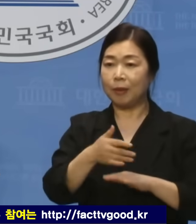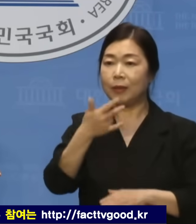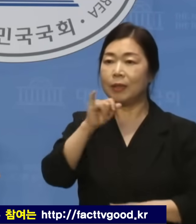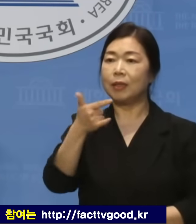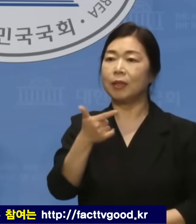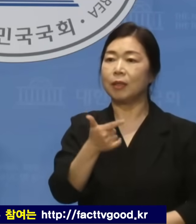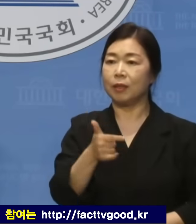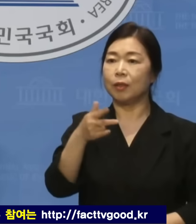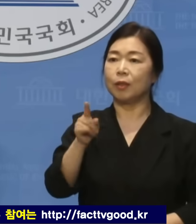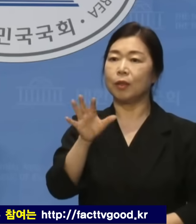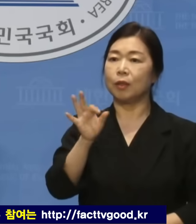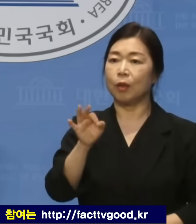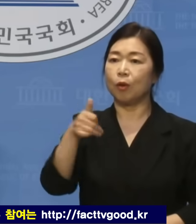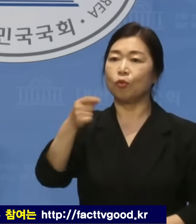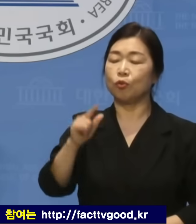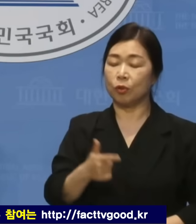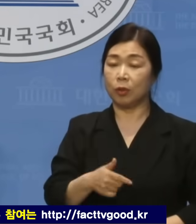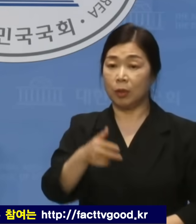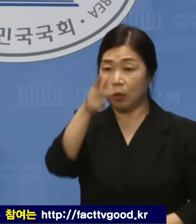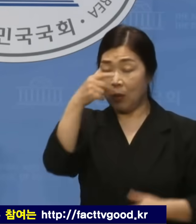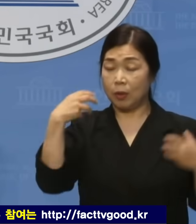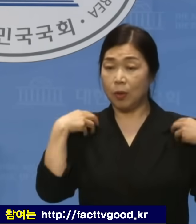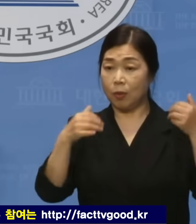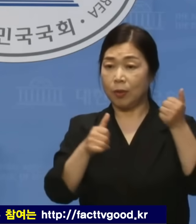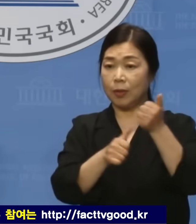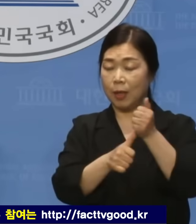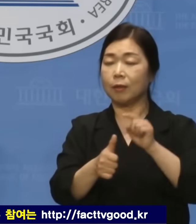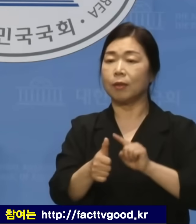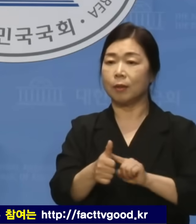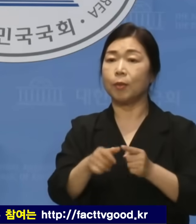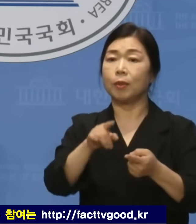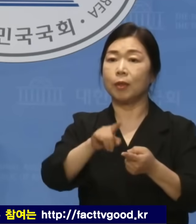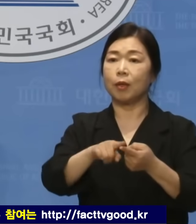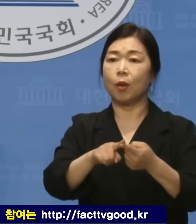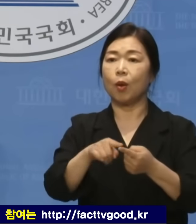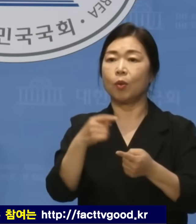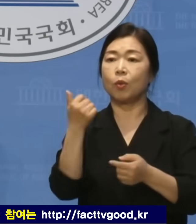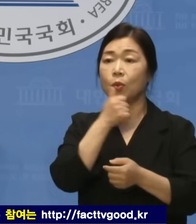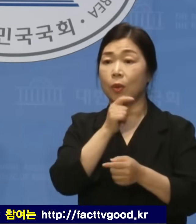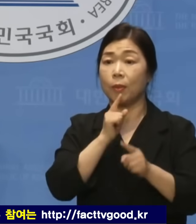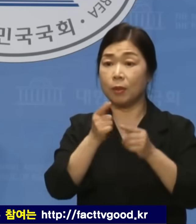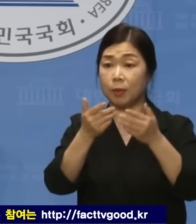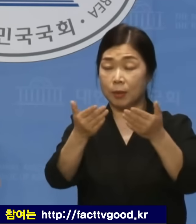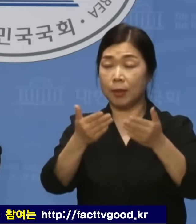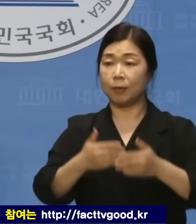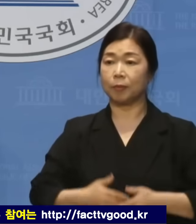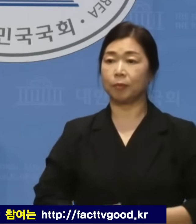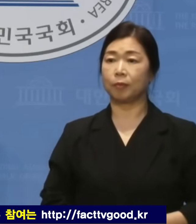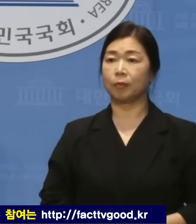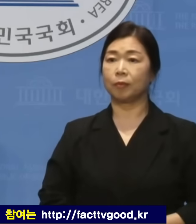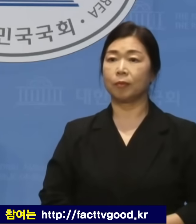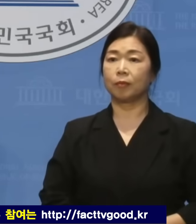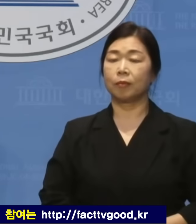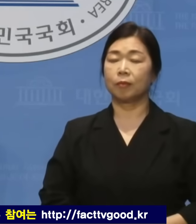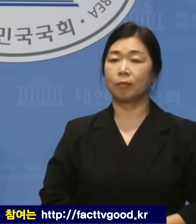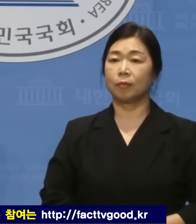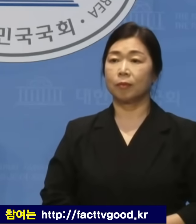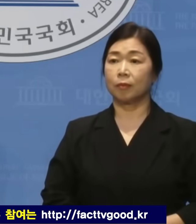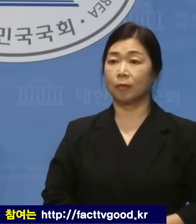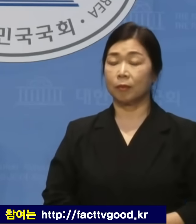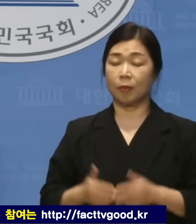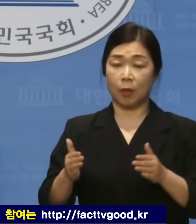죄송합니다. 진교훈 전 경찰청 차장님에 대한 소개 말씀 아주 간략하게